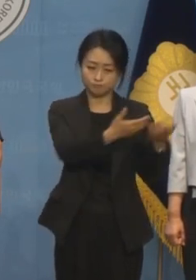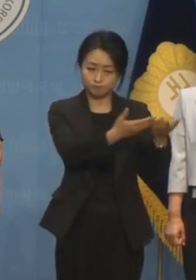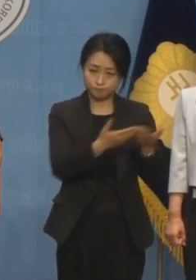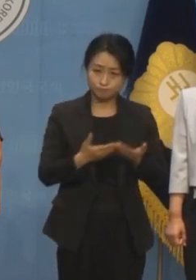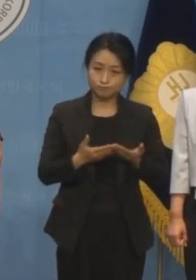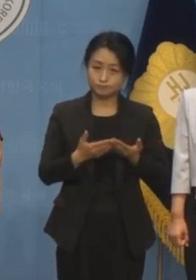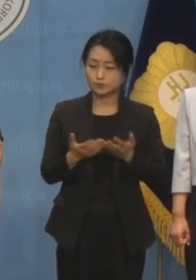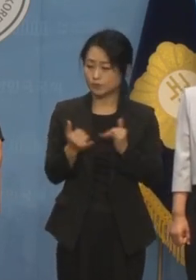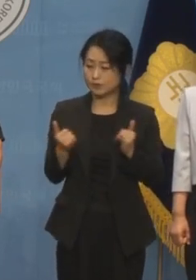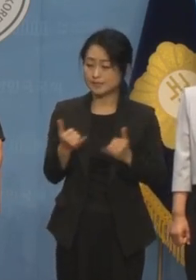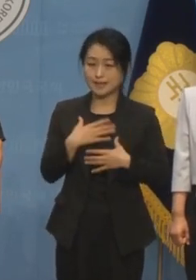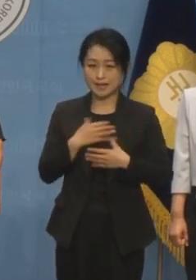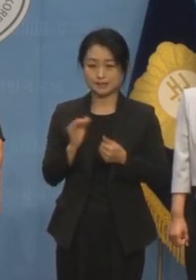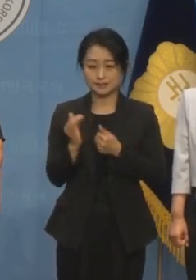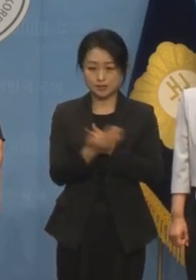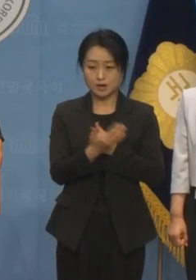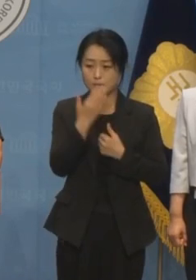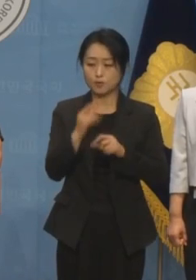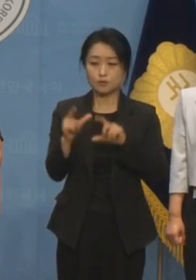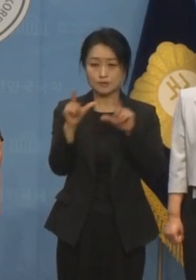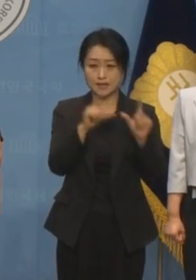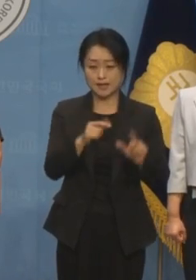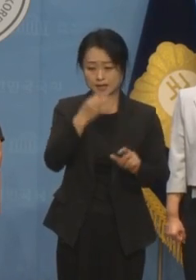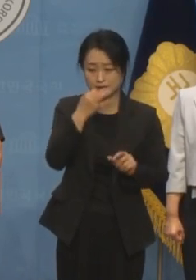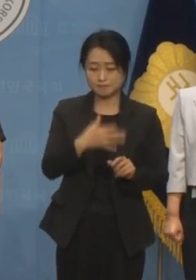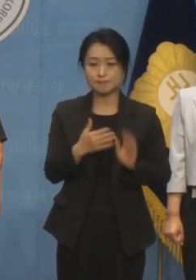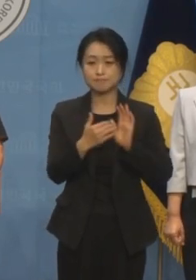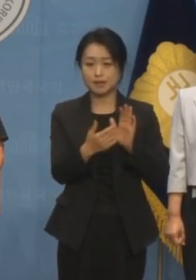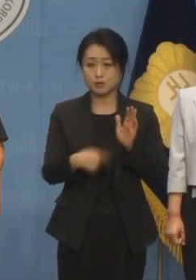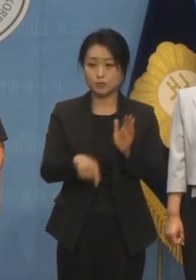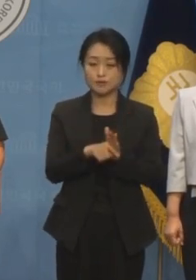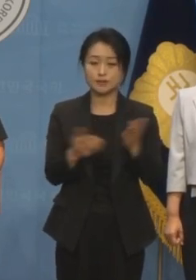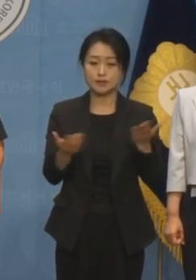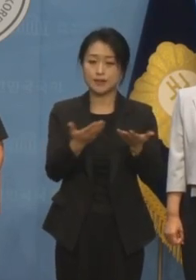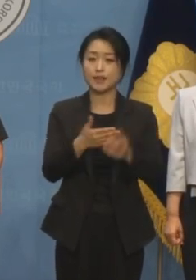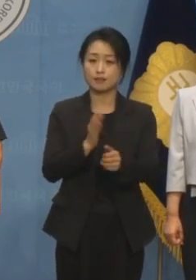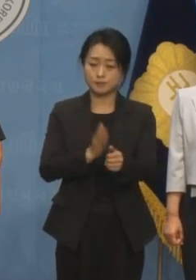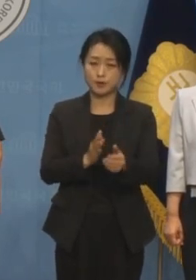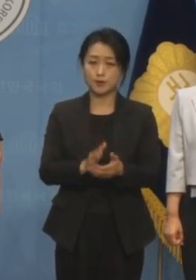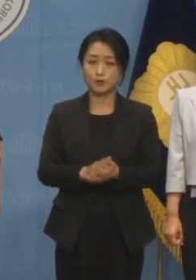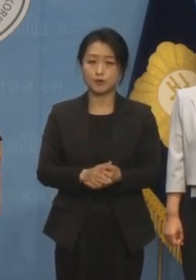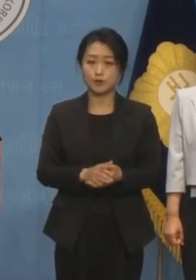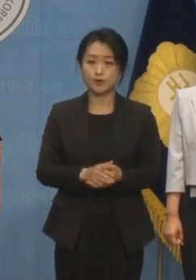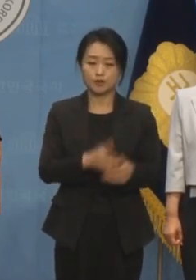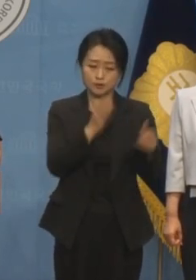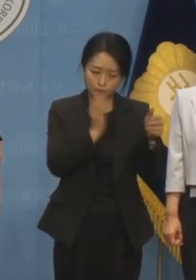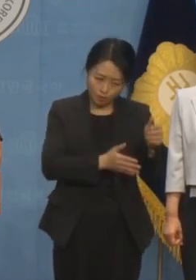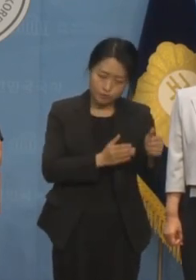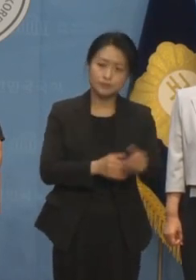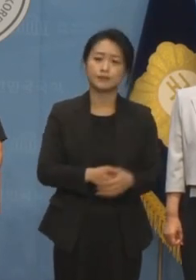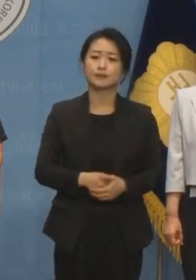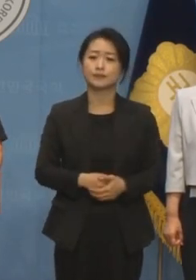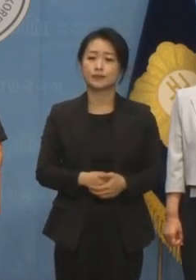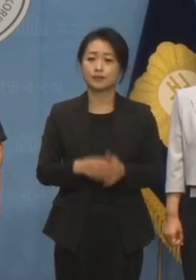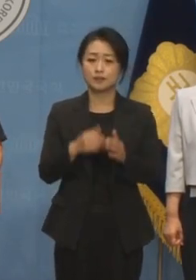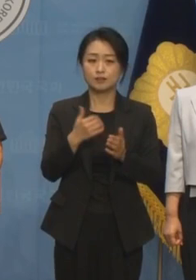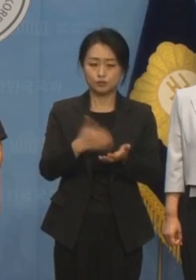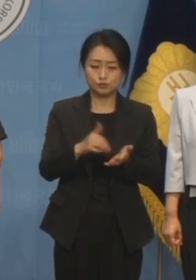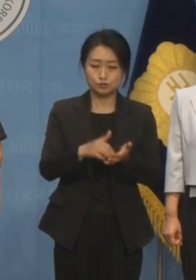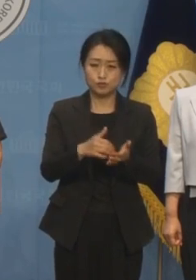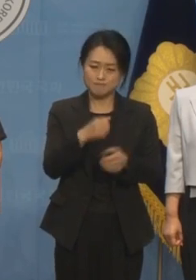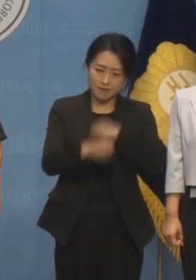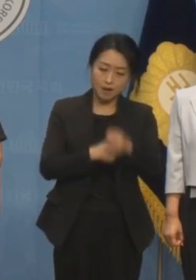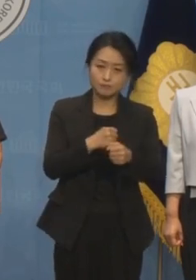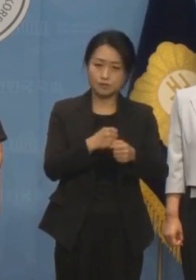안전하게 생활고에 힘들어지지 않게 일할 수 있게 해야 합니다. 최소한의 요구입니다. 물량 탄압